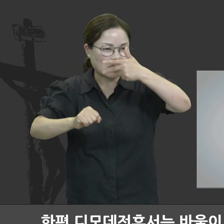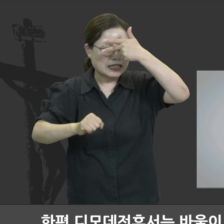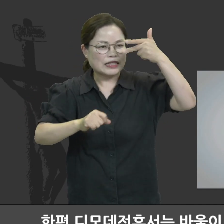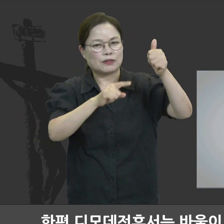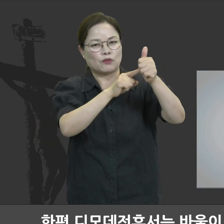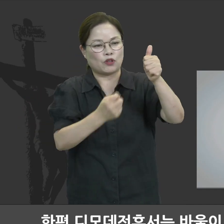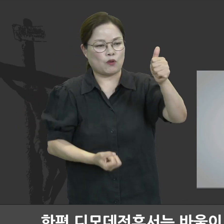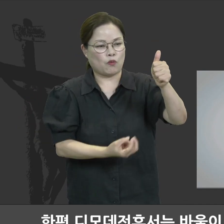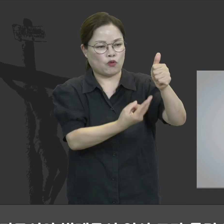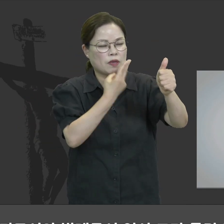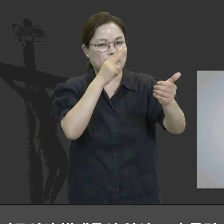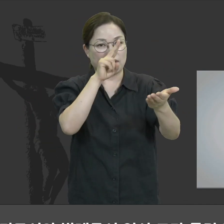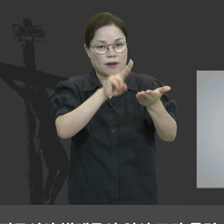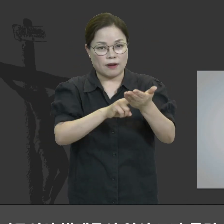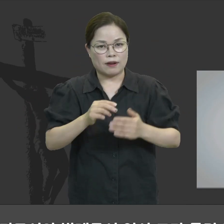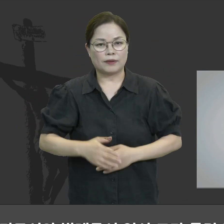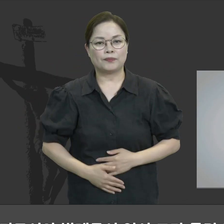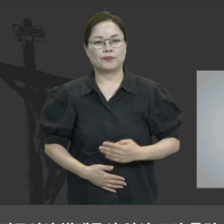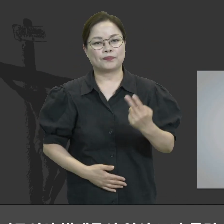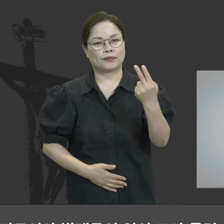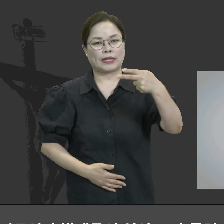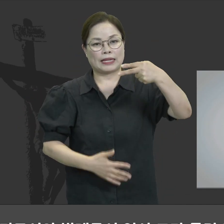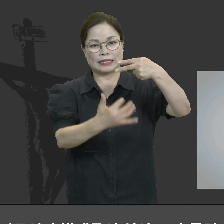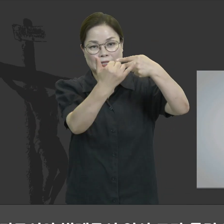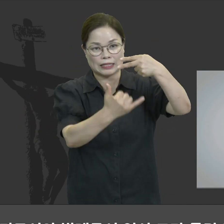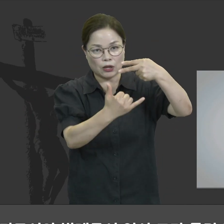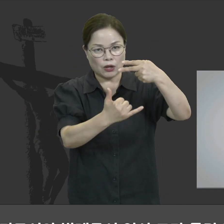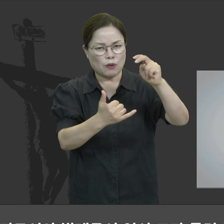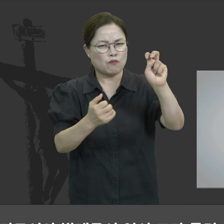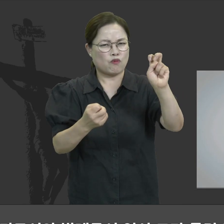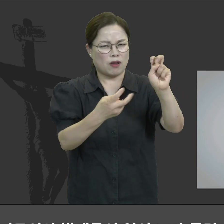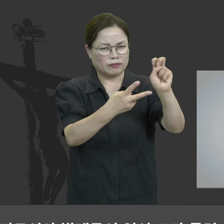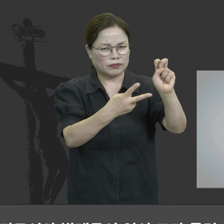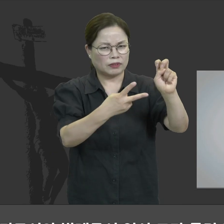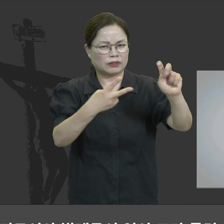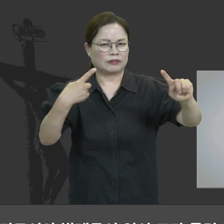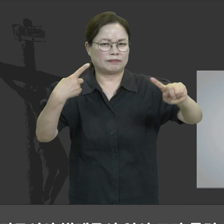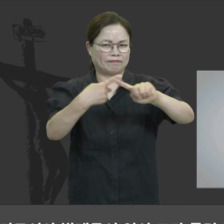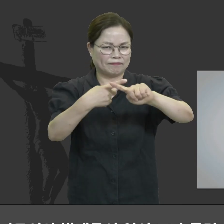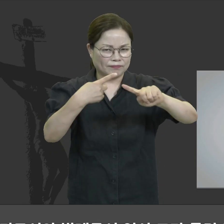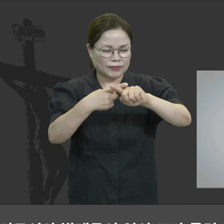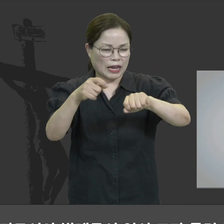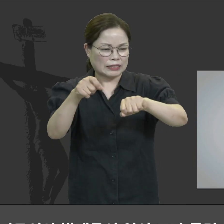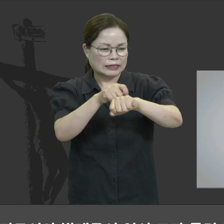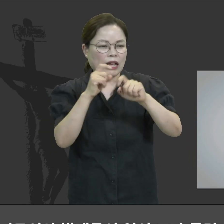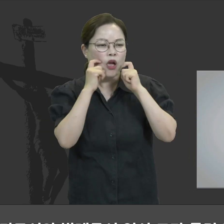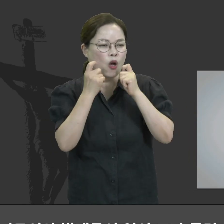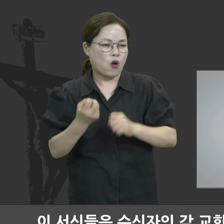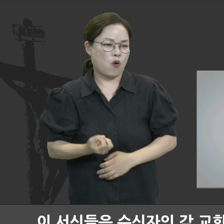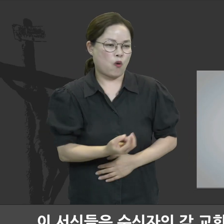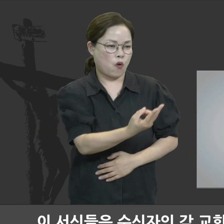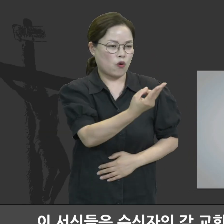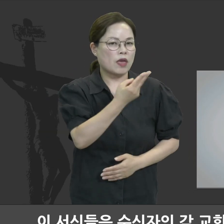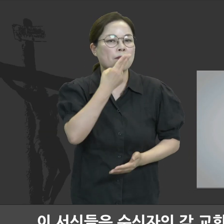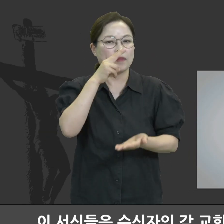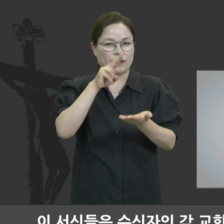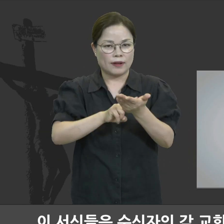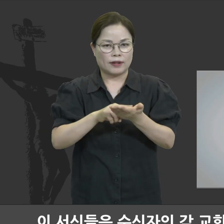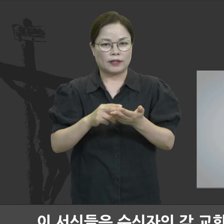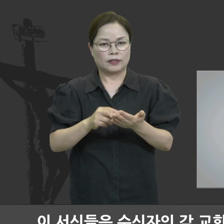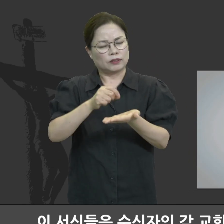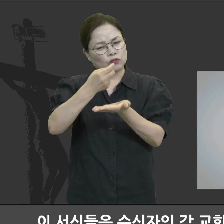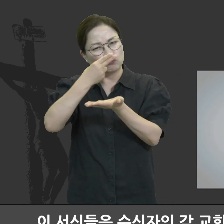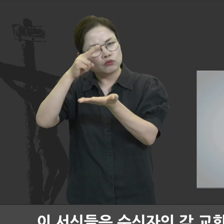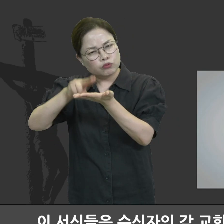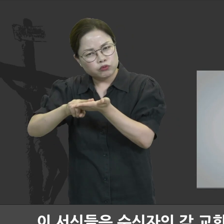보낸 편지였고 디도서와 빌레몬서 역시 그가 특정 개인에게 보낸 편지였죠. 이